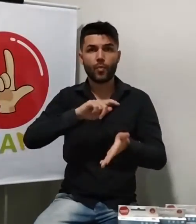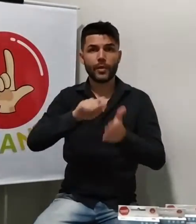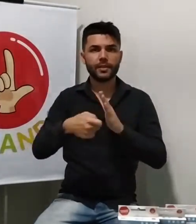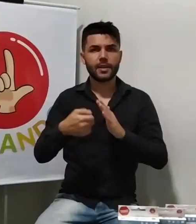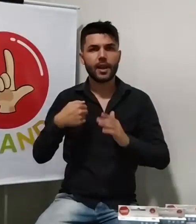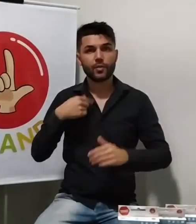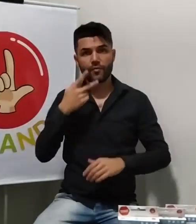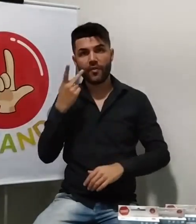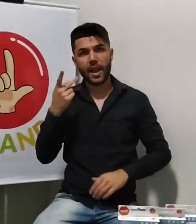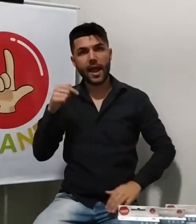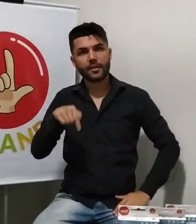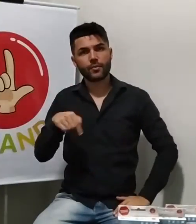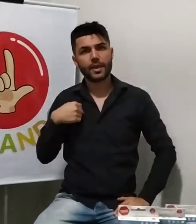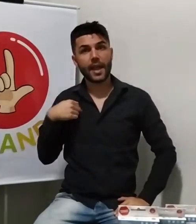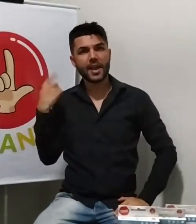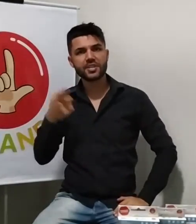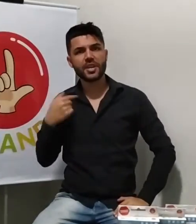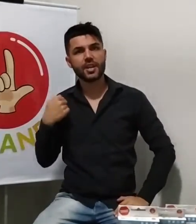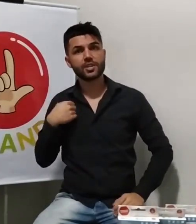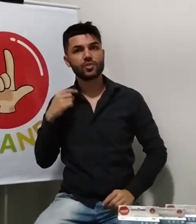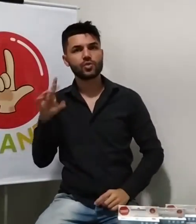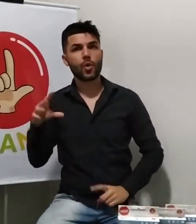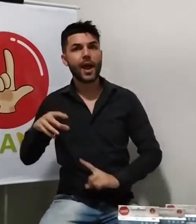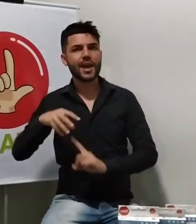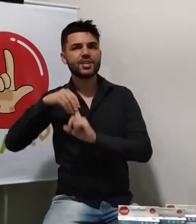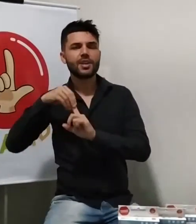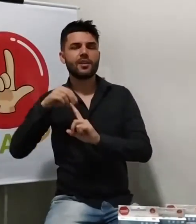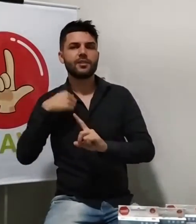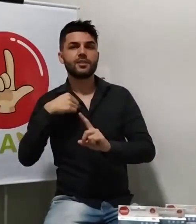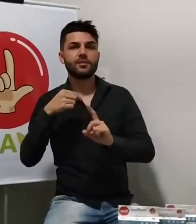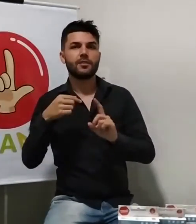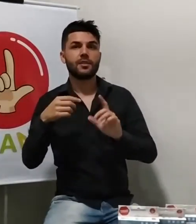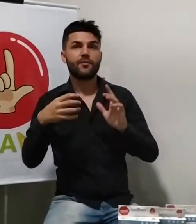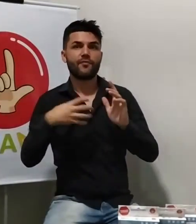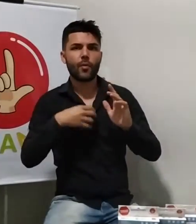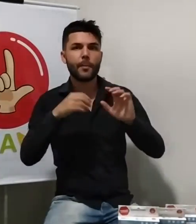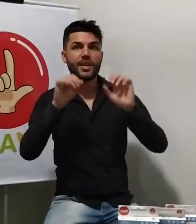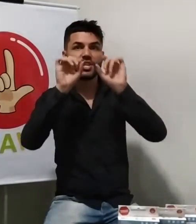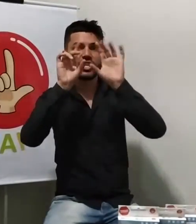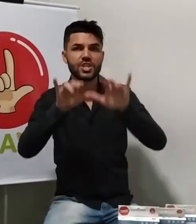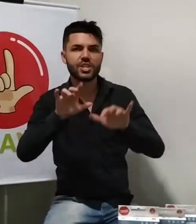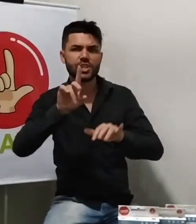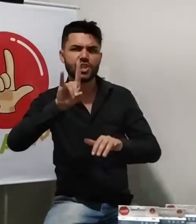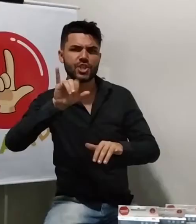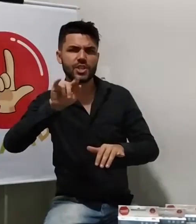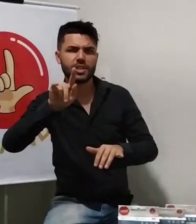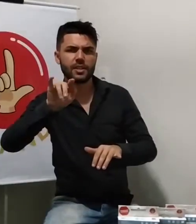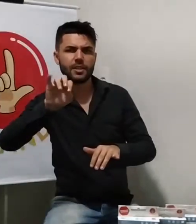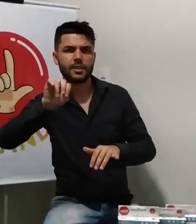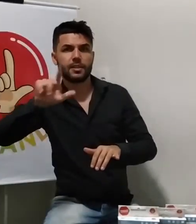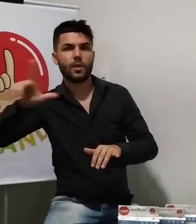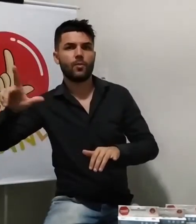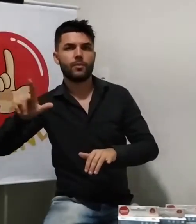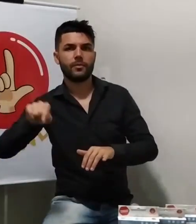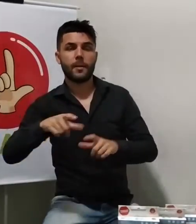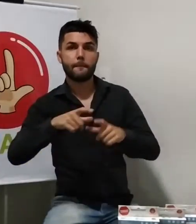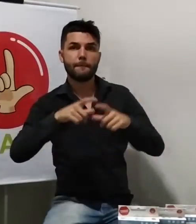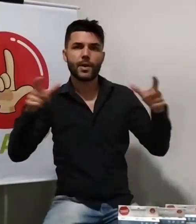empresa que podia receber comerciais de maneira digital para a TV Globo, para TV mesmo. Olha. Quando ela assinou esse contrato, veio a maior empresa do mundo, que fica em Londres,